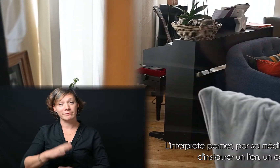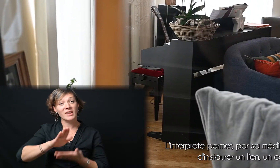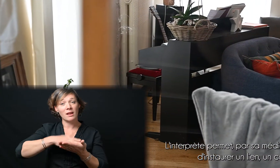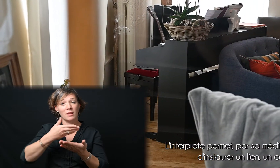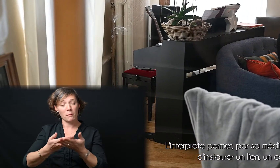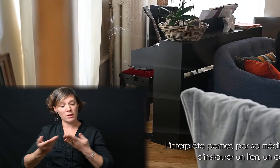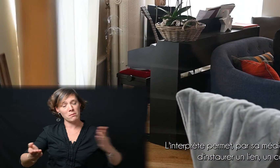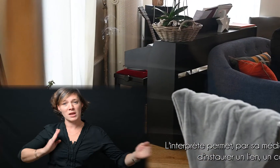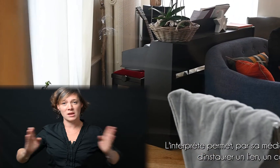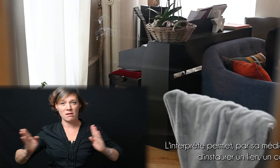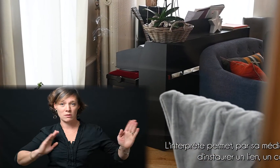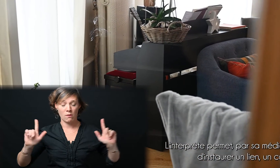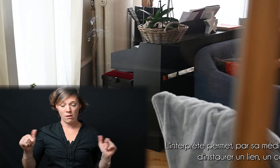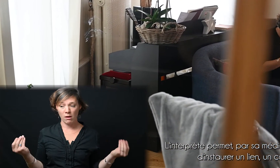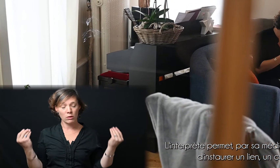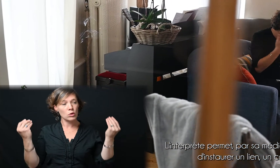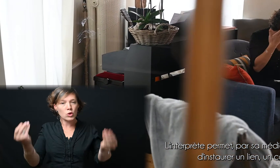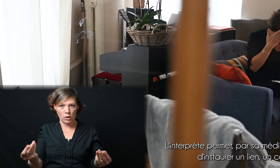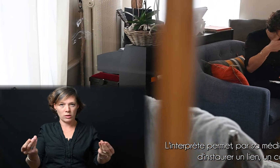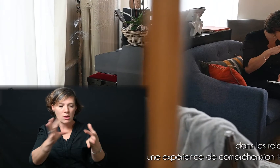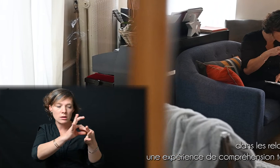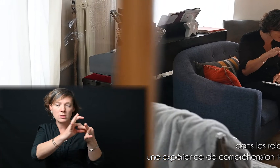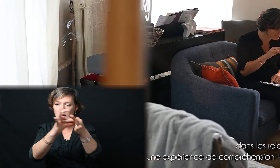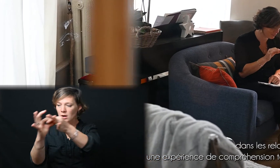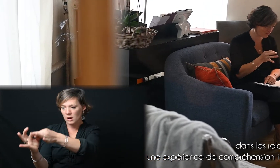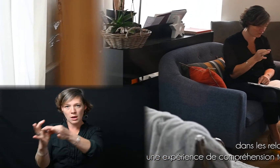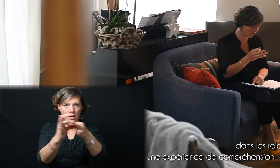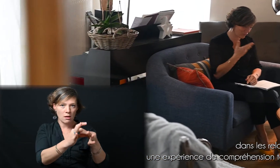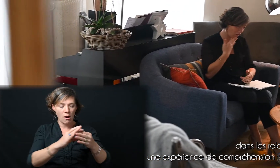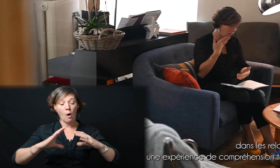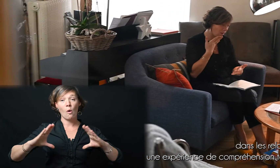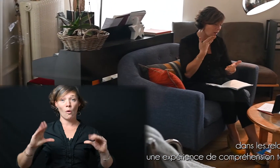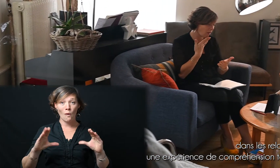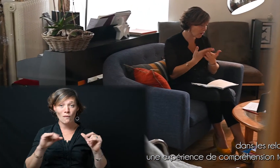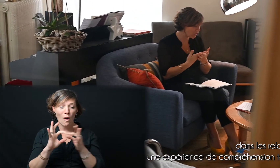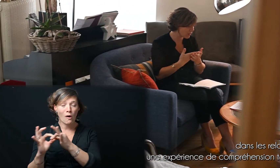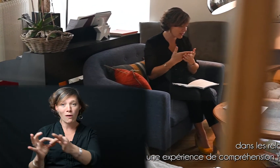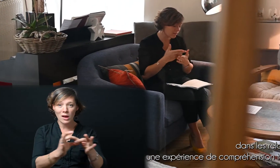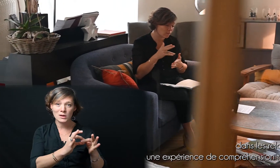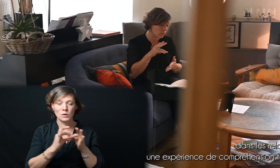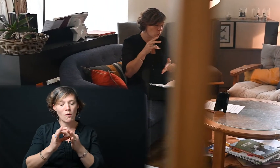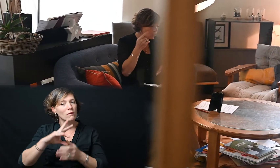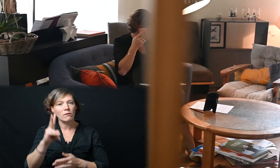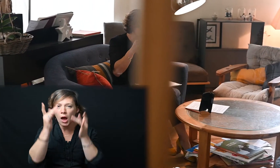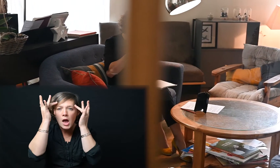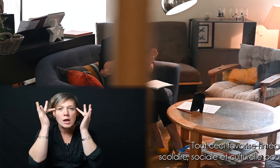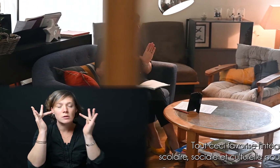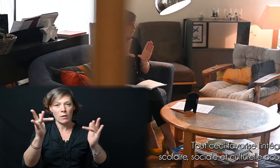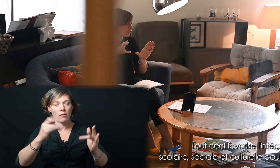L'interprète permet par sa médiation d'instaurer un lien, un confort dans les relations, une expérience de compréhension totale.